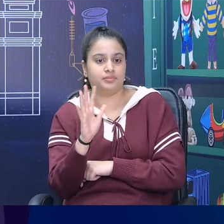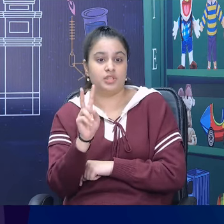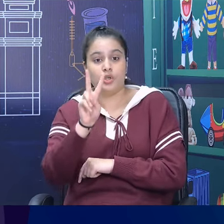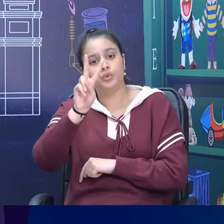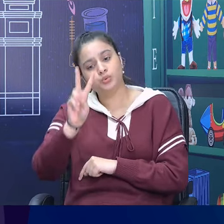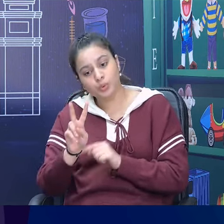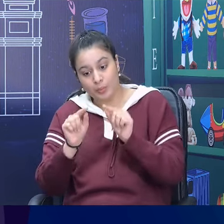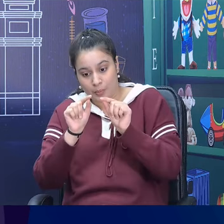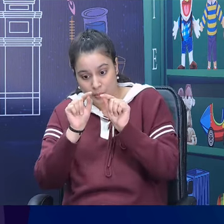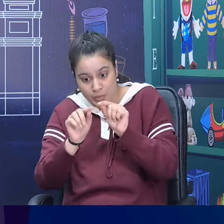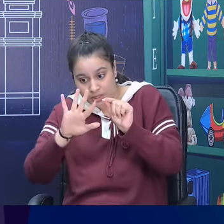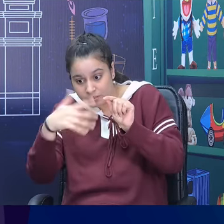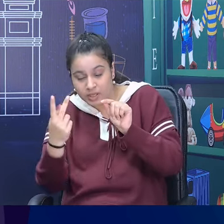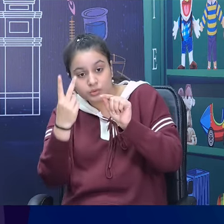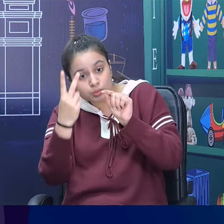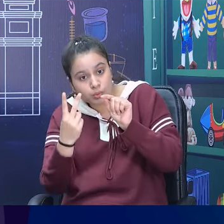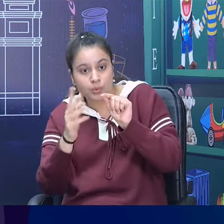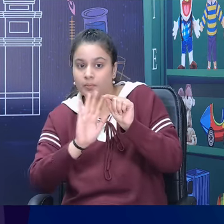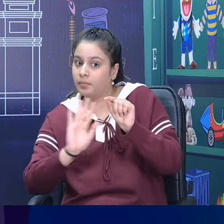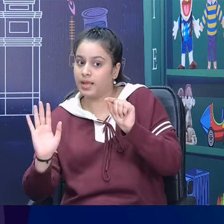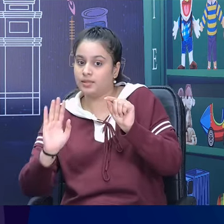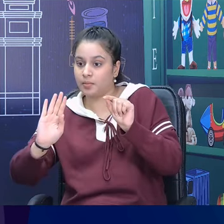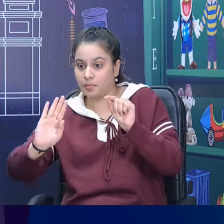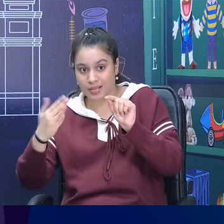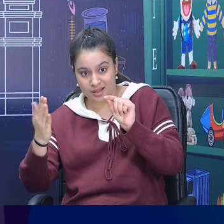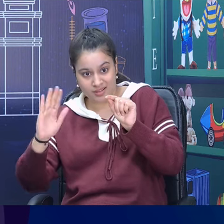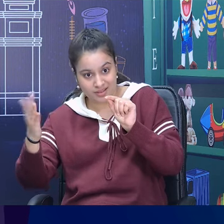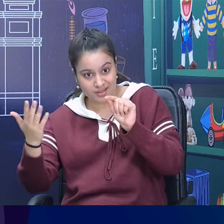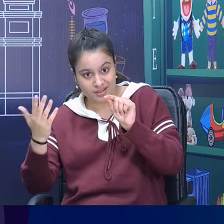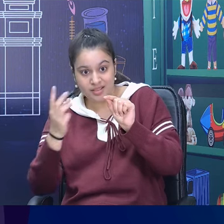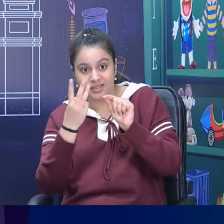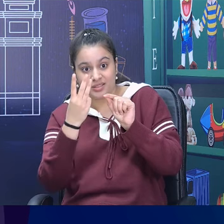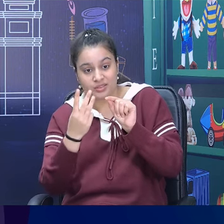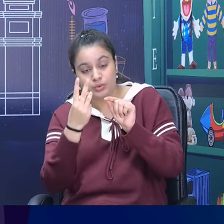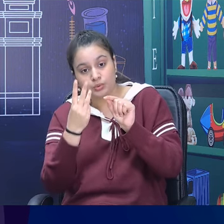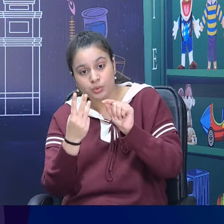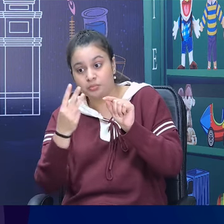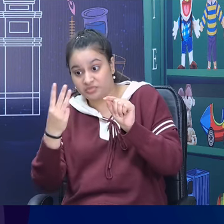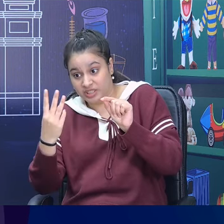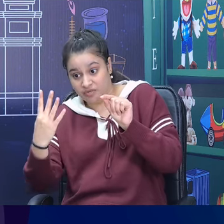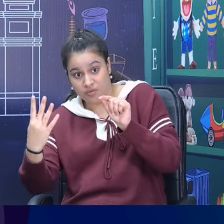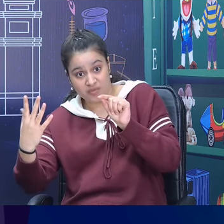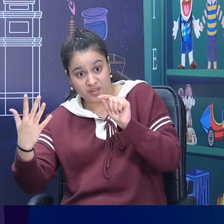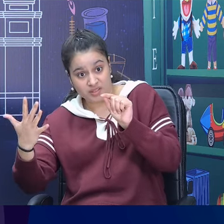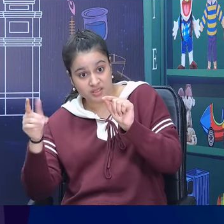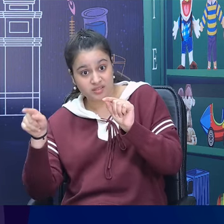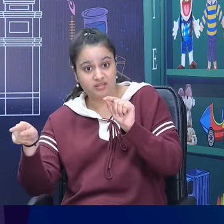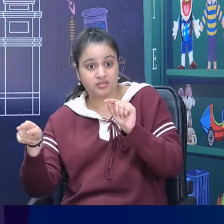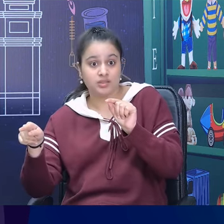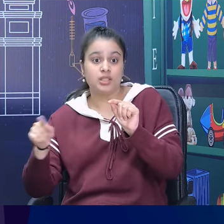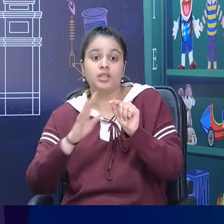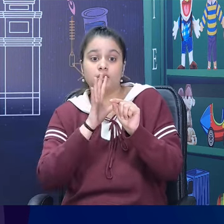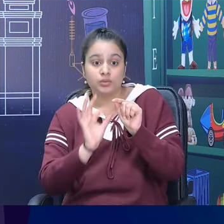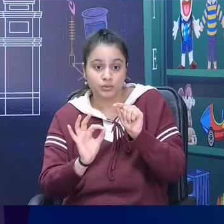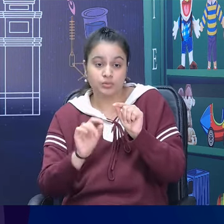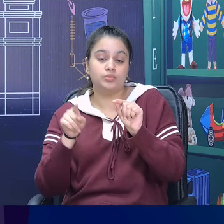तक तो आप कैलकुलेशन के लिए आप पा सकते हैं लेकिन जितना आप डेसीमल प्लेस में फर्द मूव करते हैं उतनी ही आपको स्पेसिफिक और एक्यूरेट जो है आपकी वैल्यू